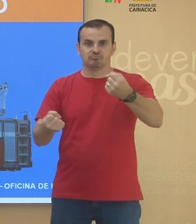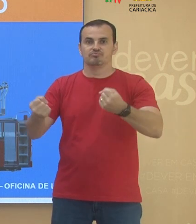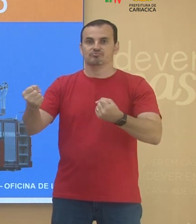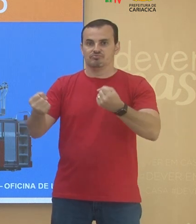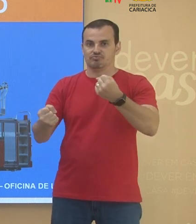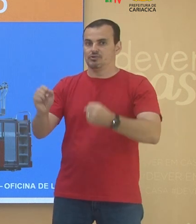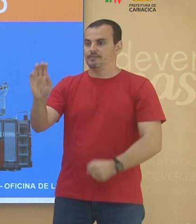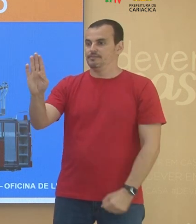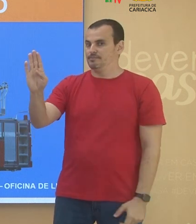Carro de bombeiro.